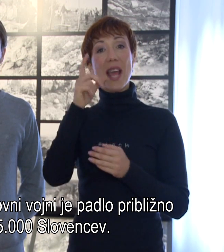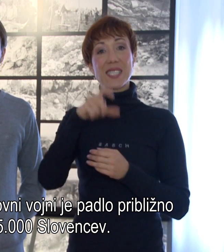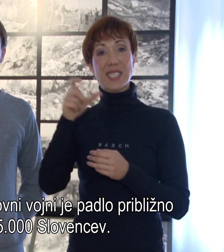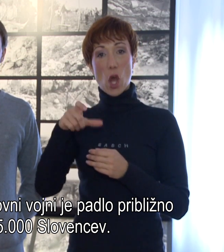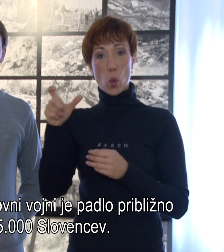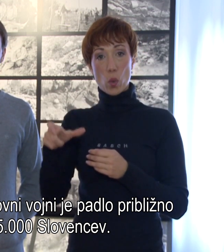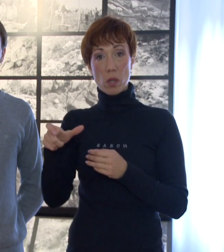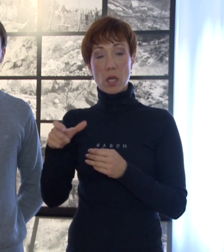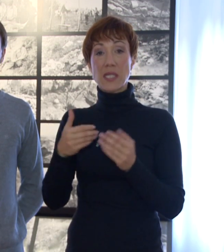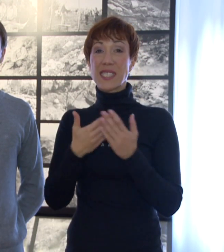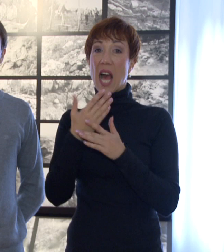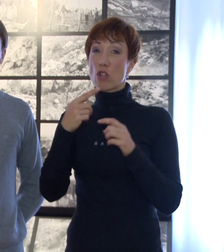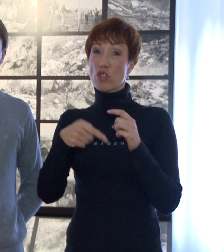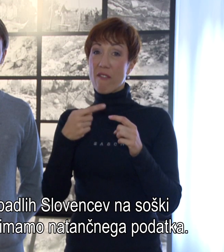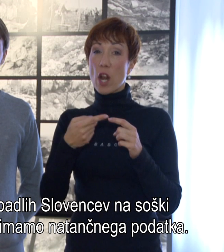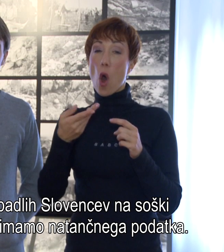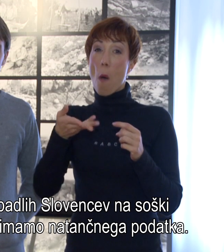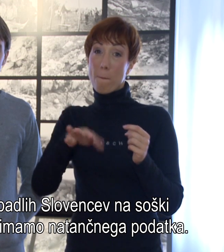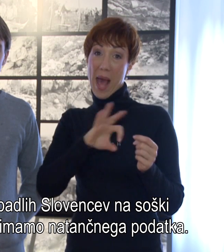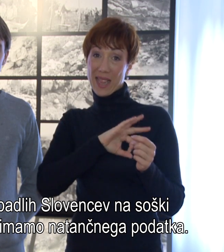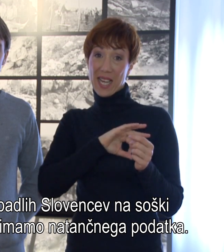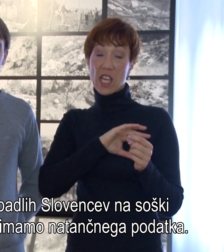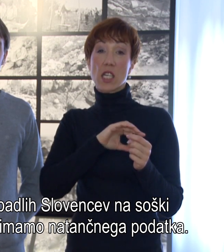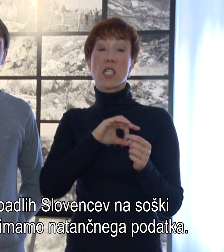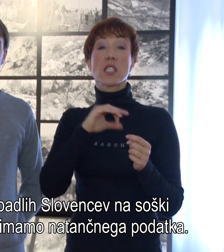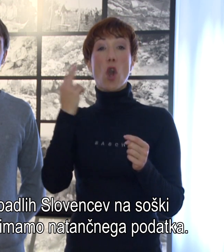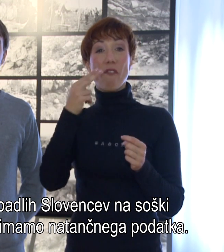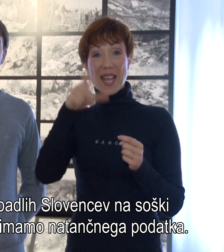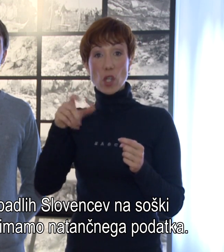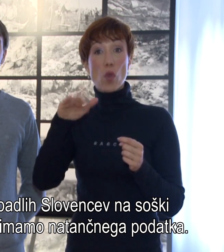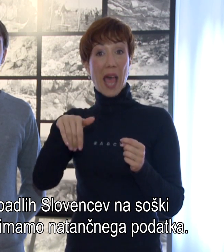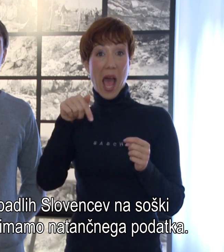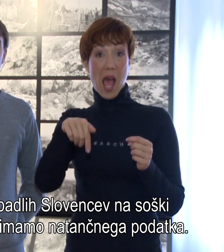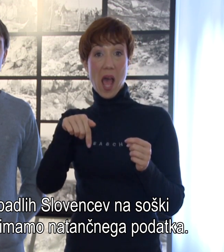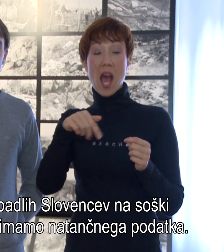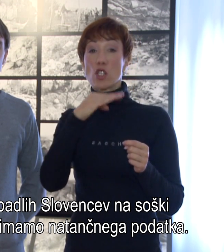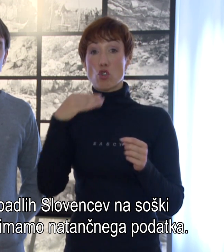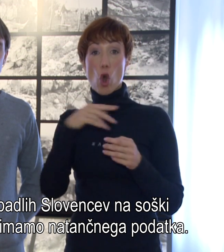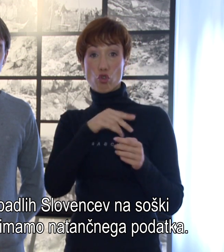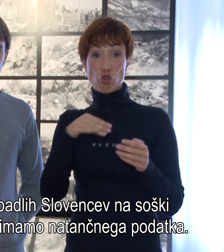Za število padlih Slovencev na soški fronti pa žal nimamo natančnejšega